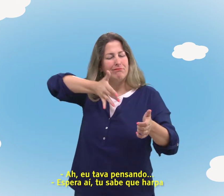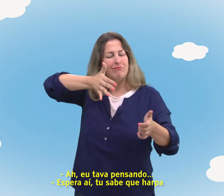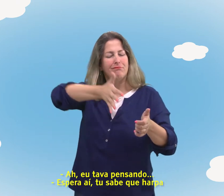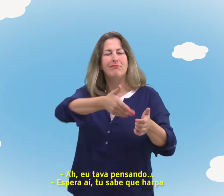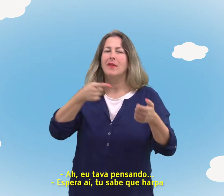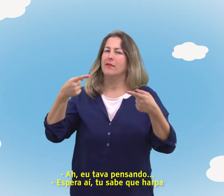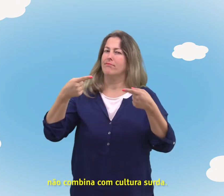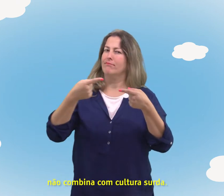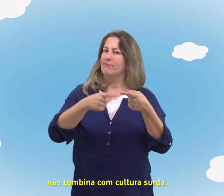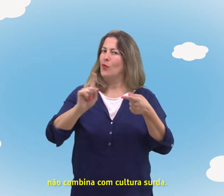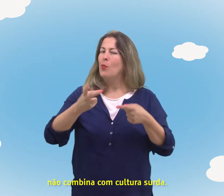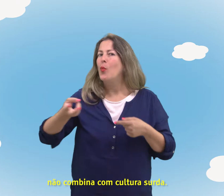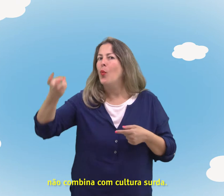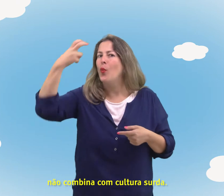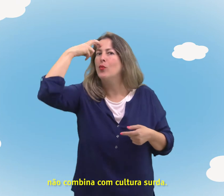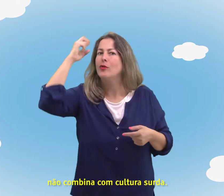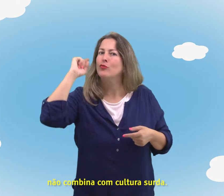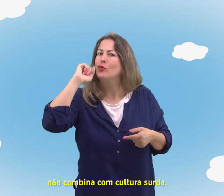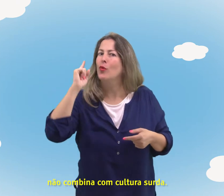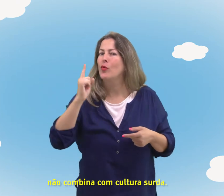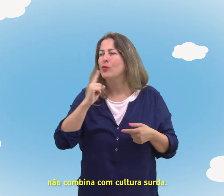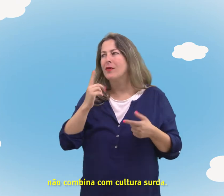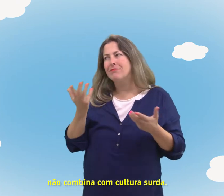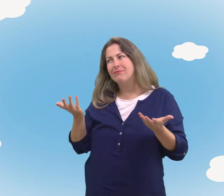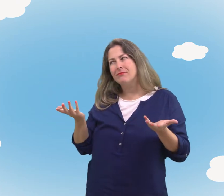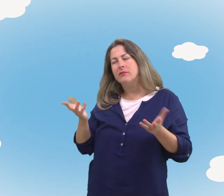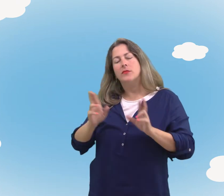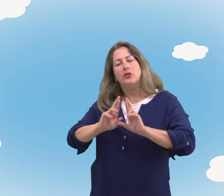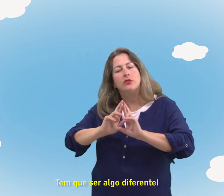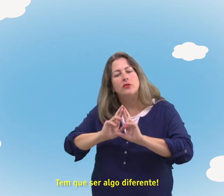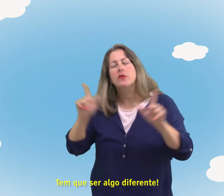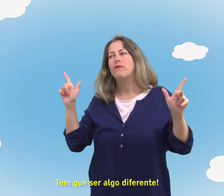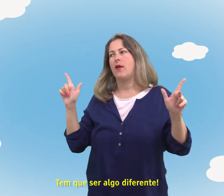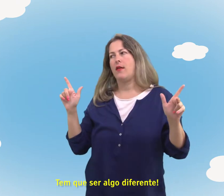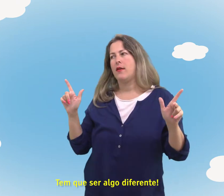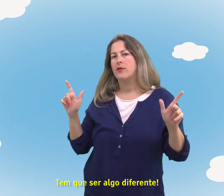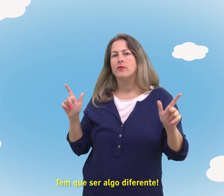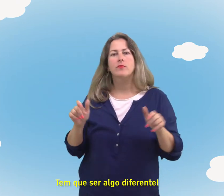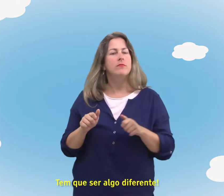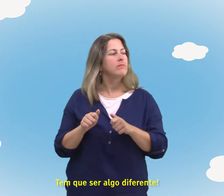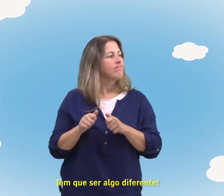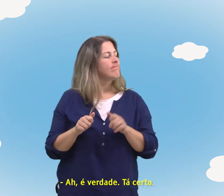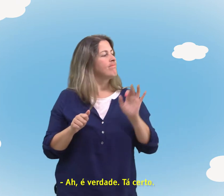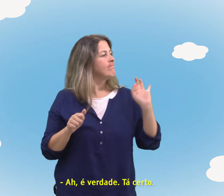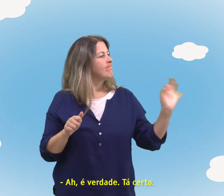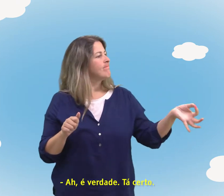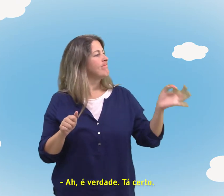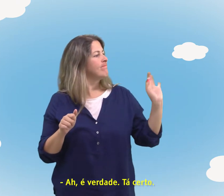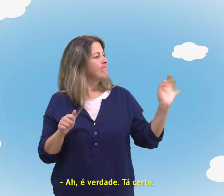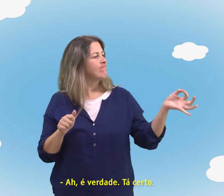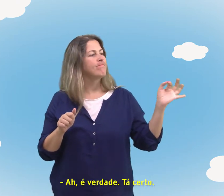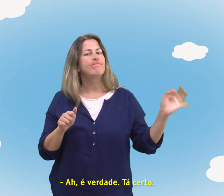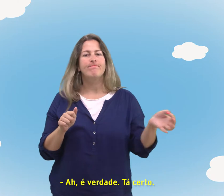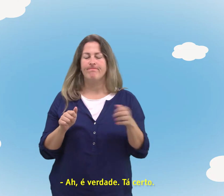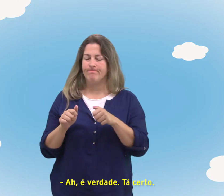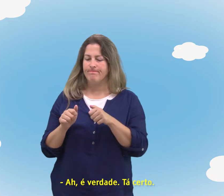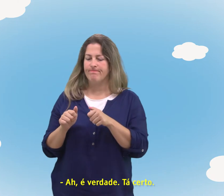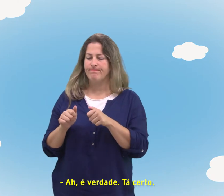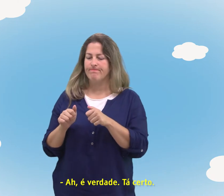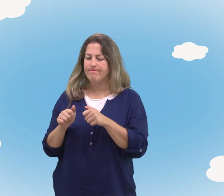que a appa não combina com a cultura surda tem que ser algo diferente é verdade é certo